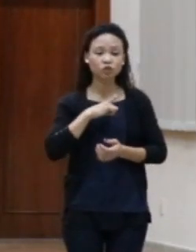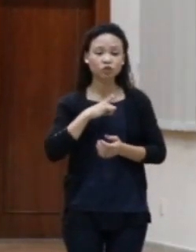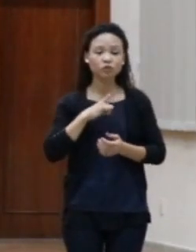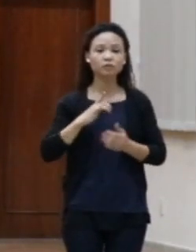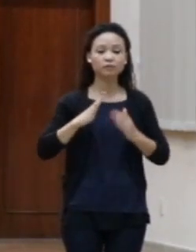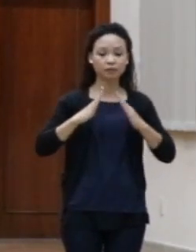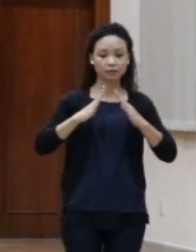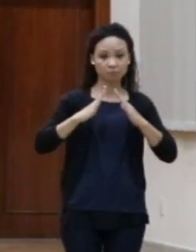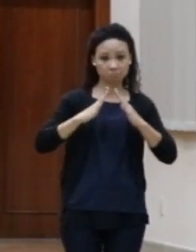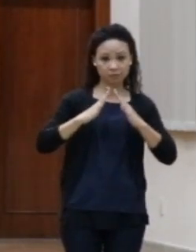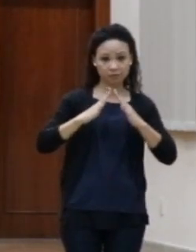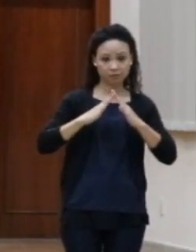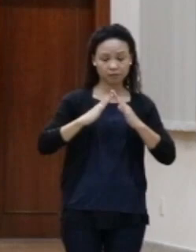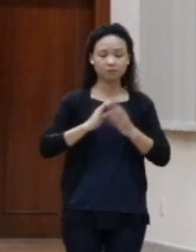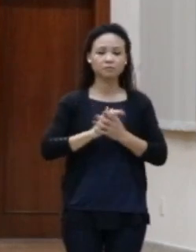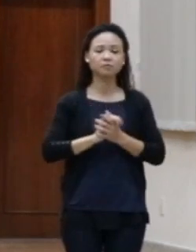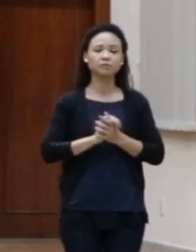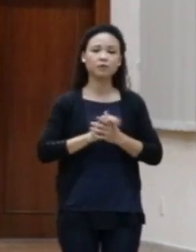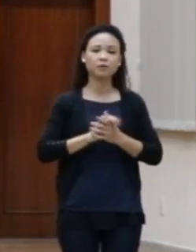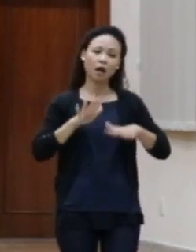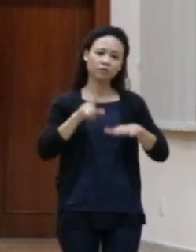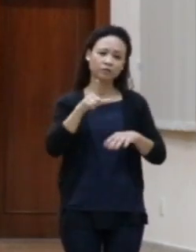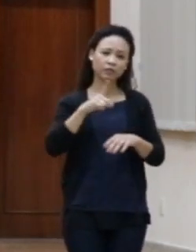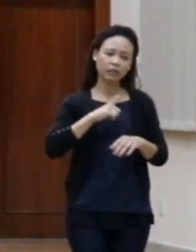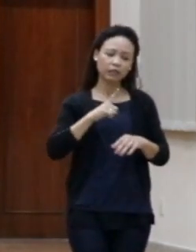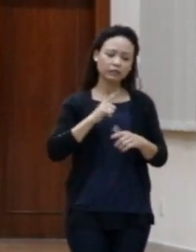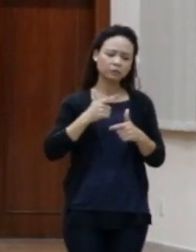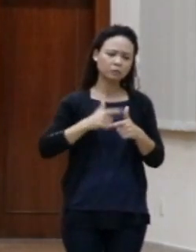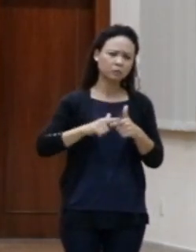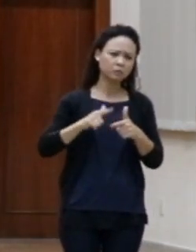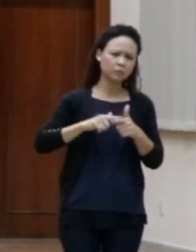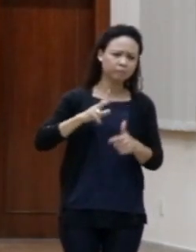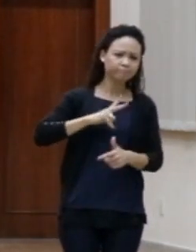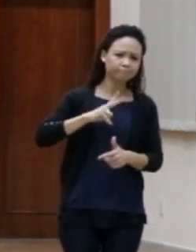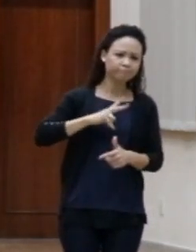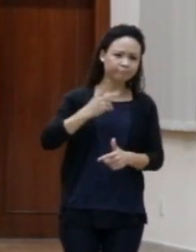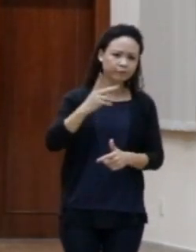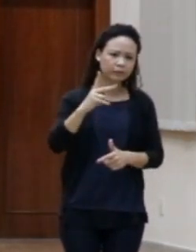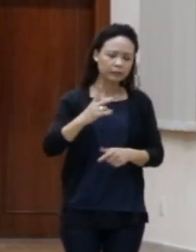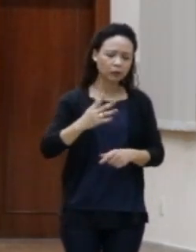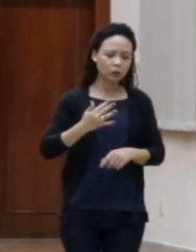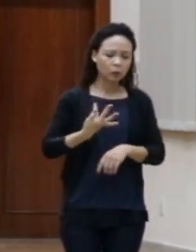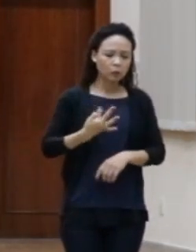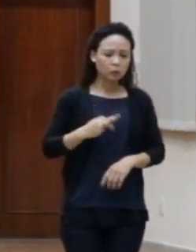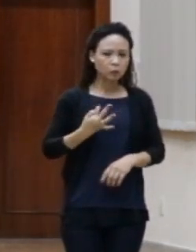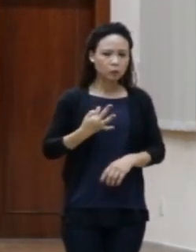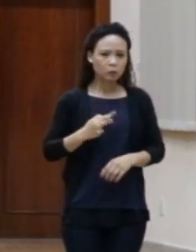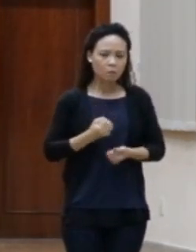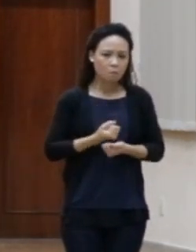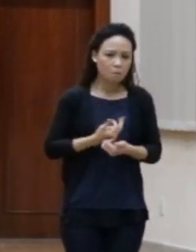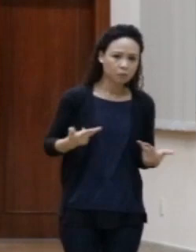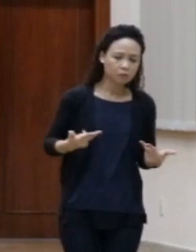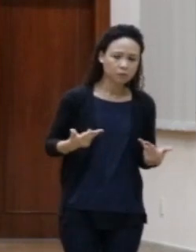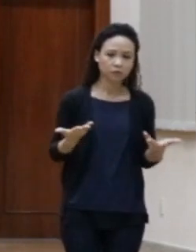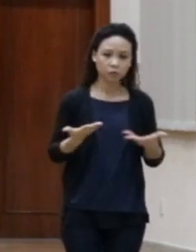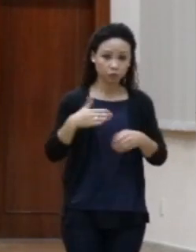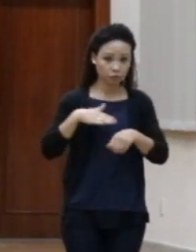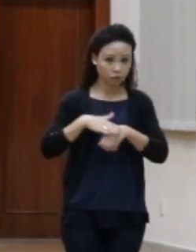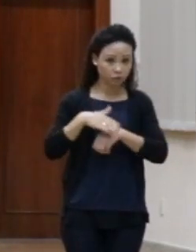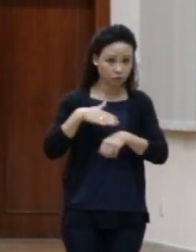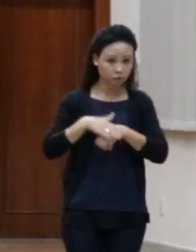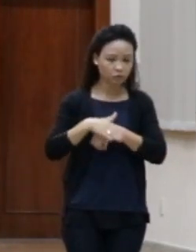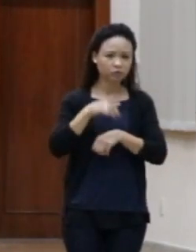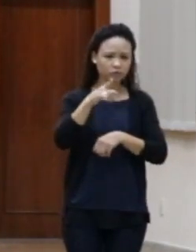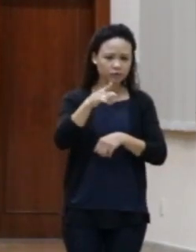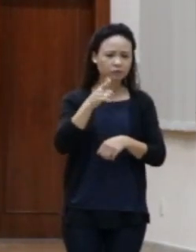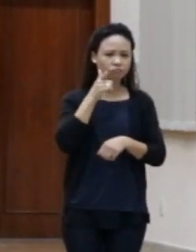ambiente, com alguma luta, com algum sofrimento, com alguma dor, que você nessa noite possa